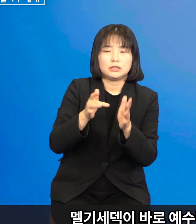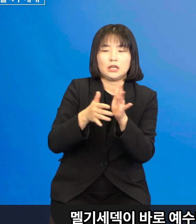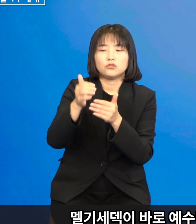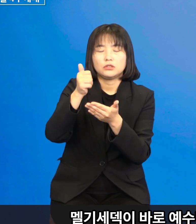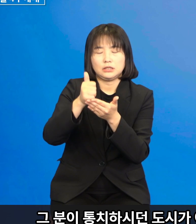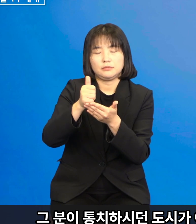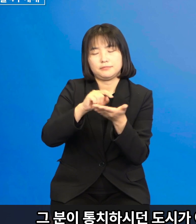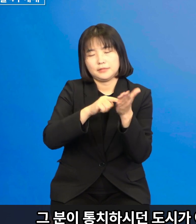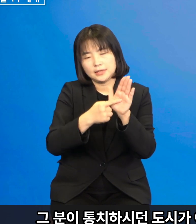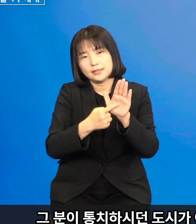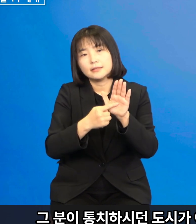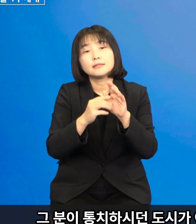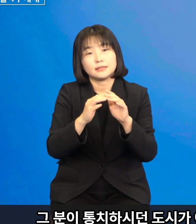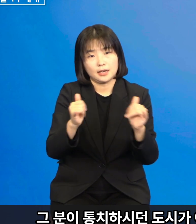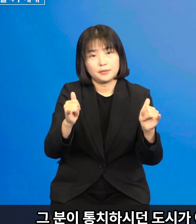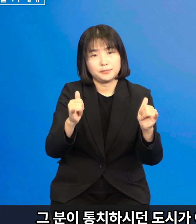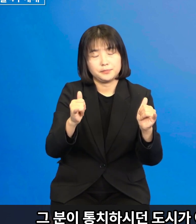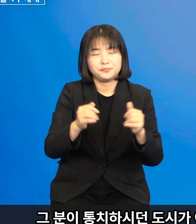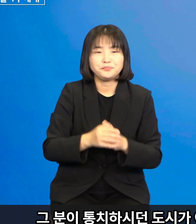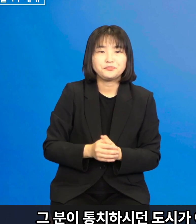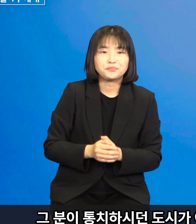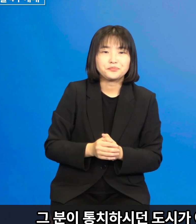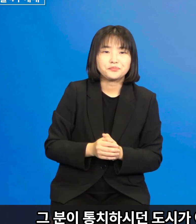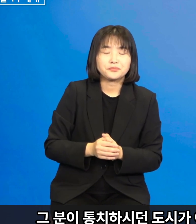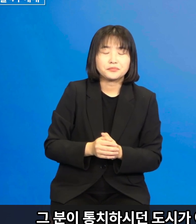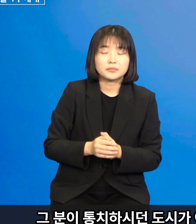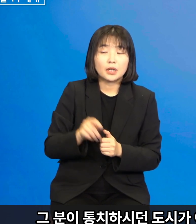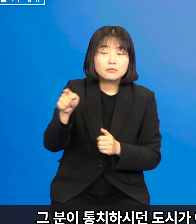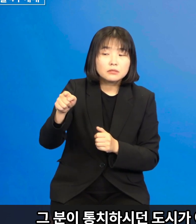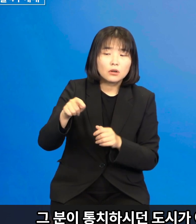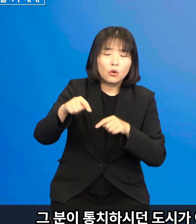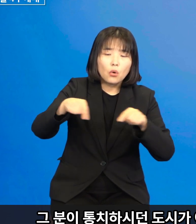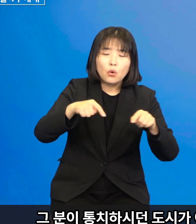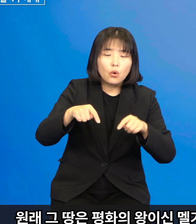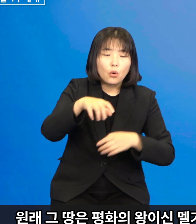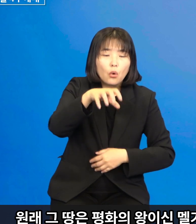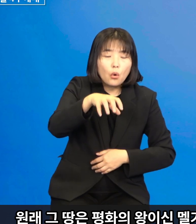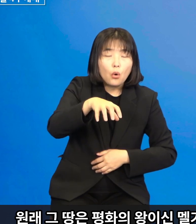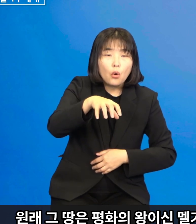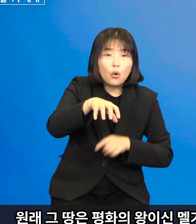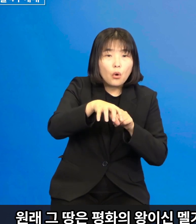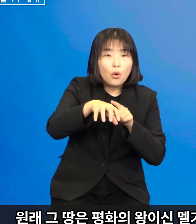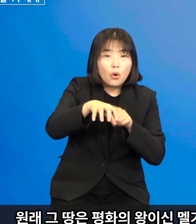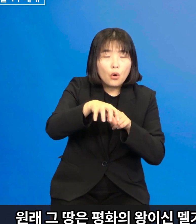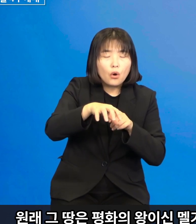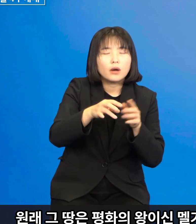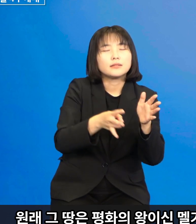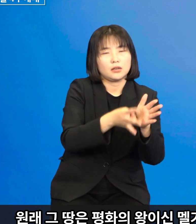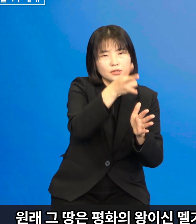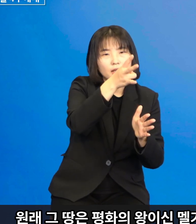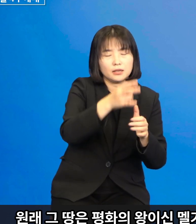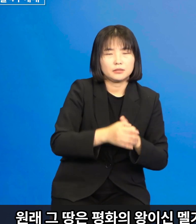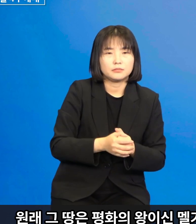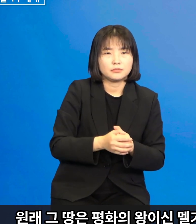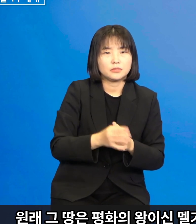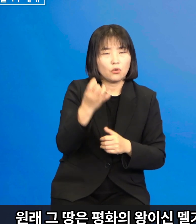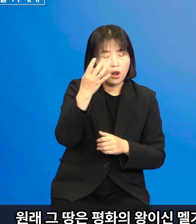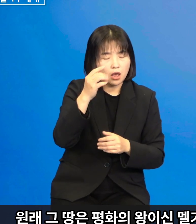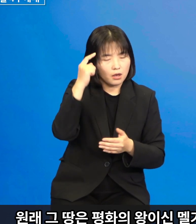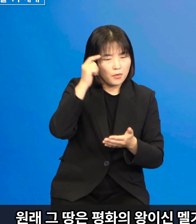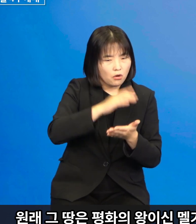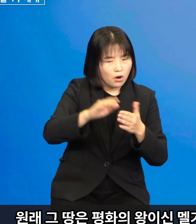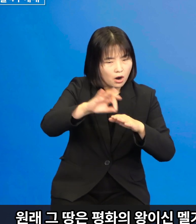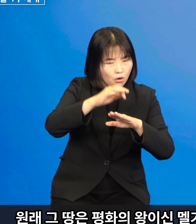인물이거든요. 그러니까 그분이 통치하시던 도시가 어디라는 거예요? 예루살렘이에요. 원래 그 땅은 평화의 왕이신